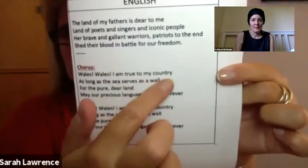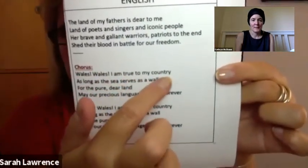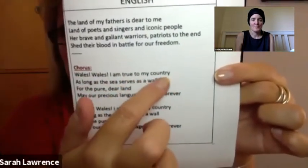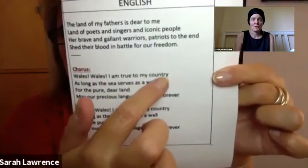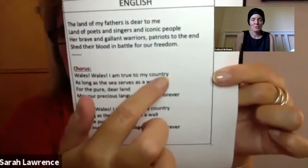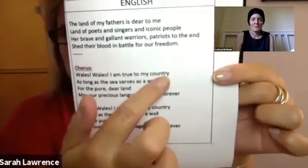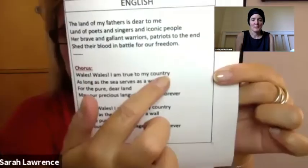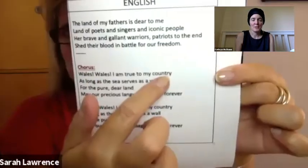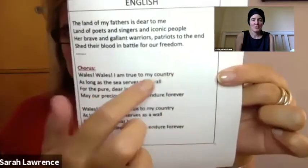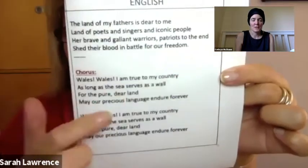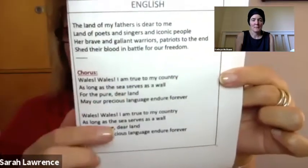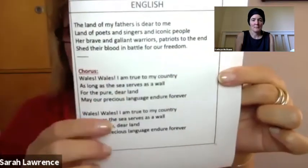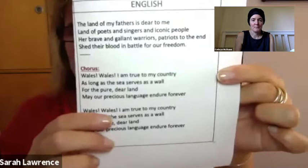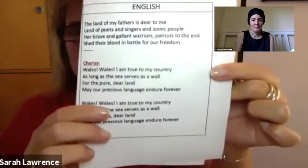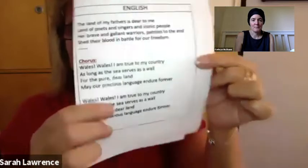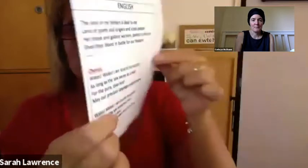I'm true to my country.